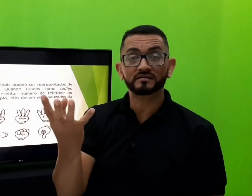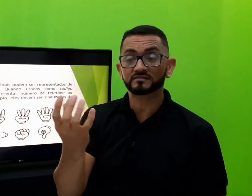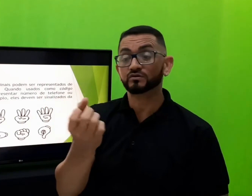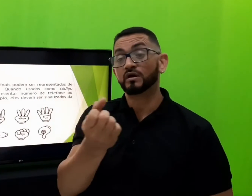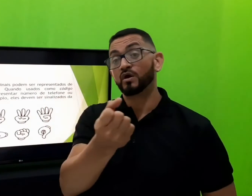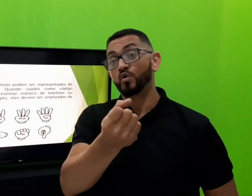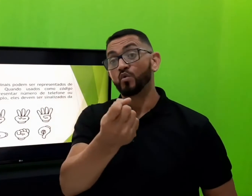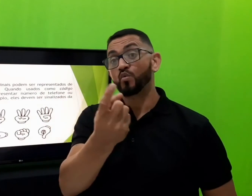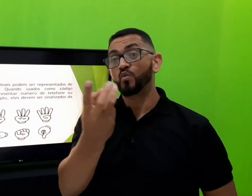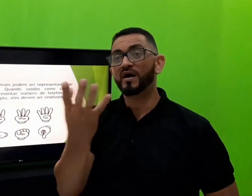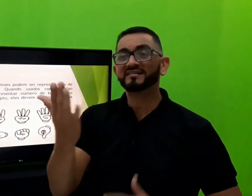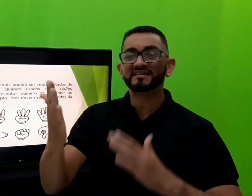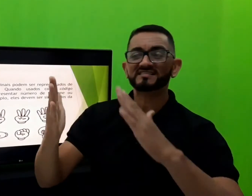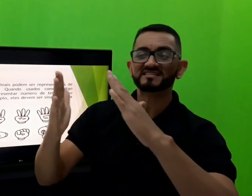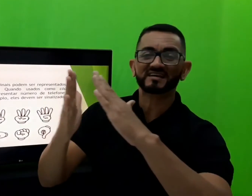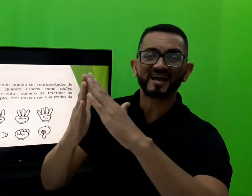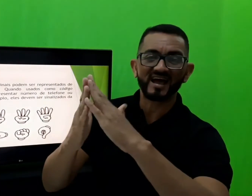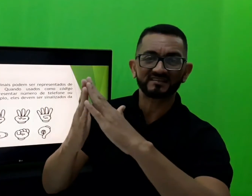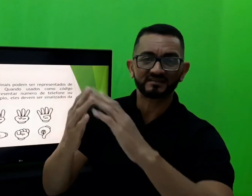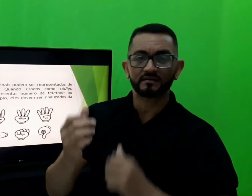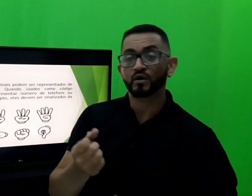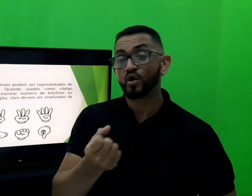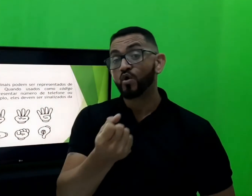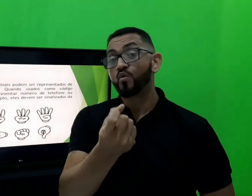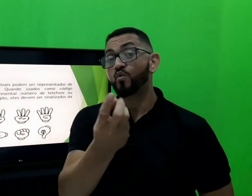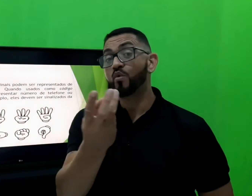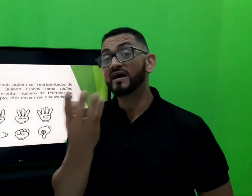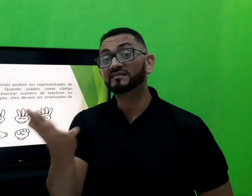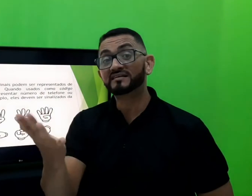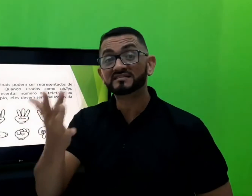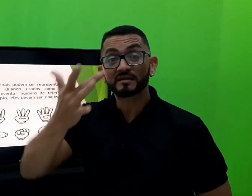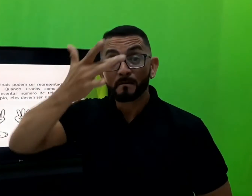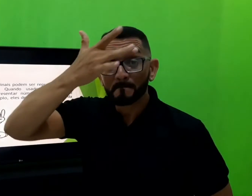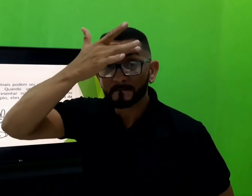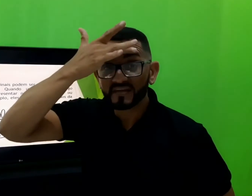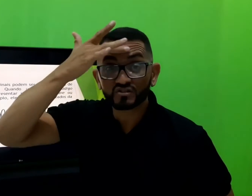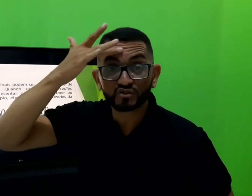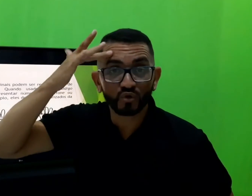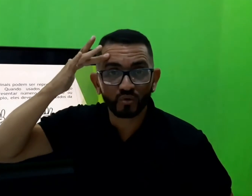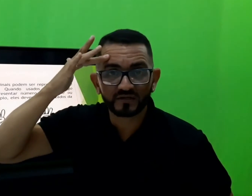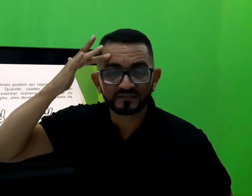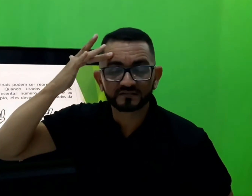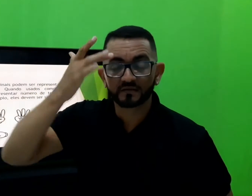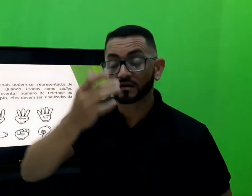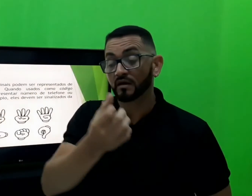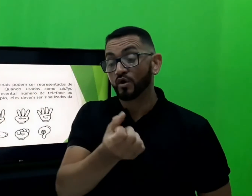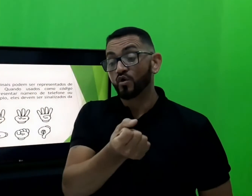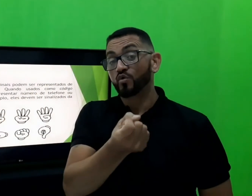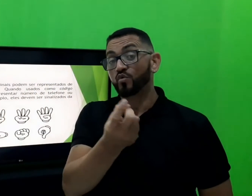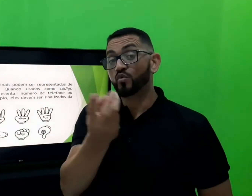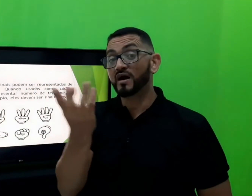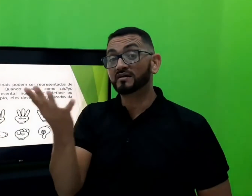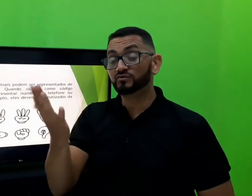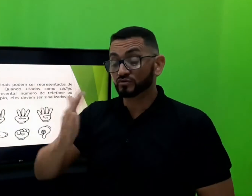Quantas? Quantas casas? Quantas pessoas?